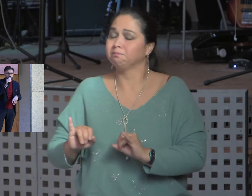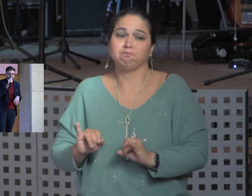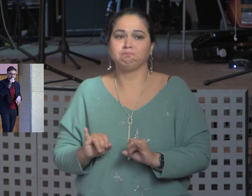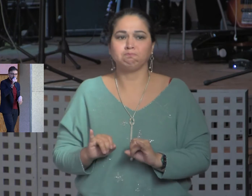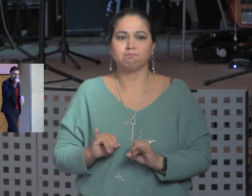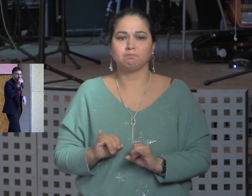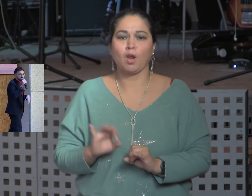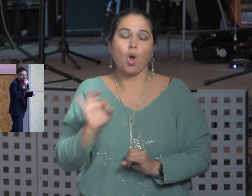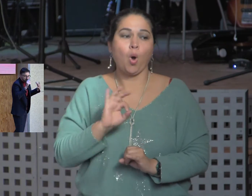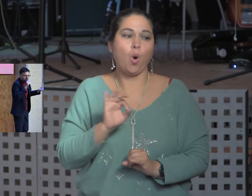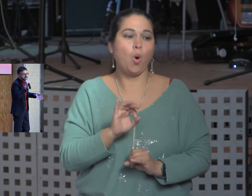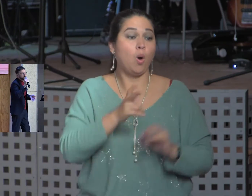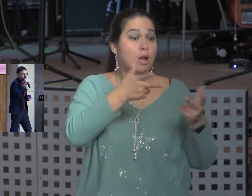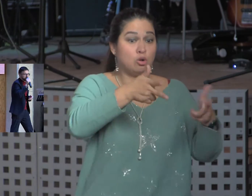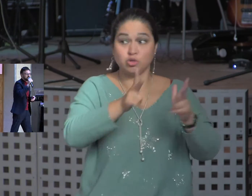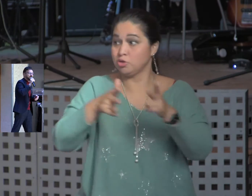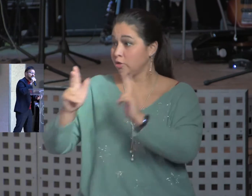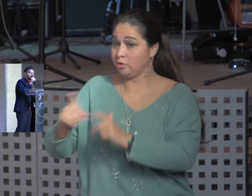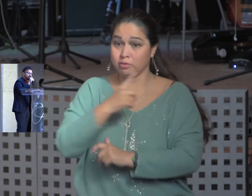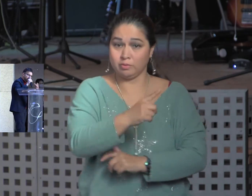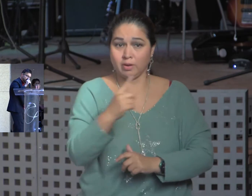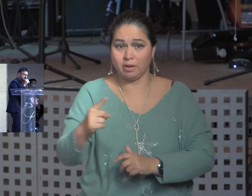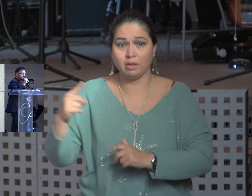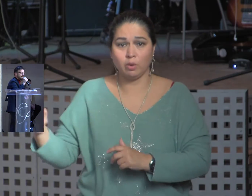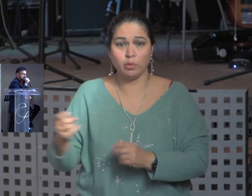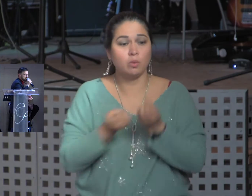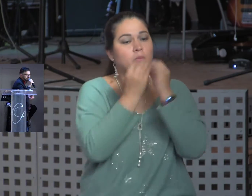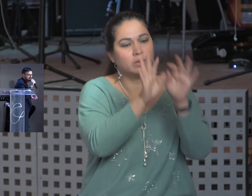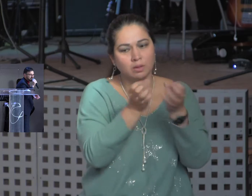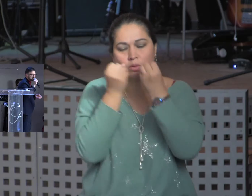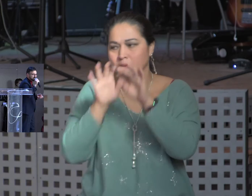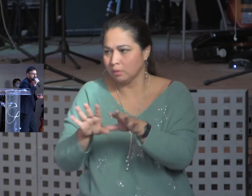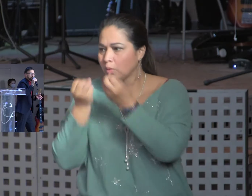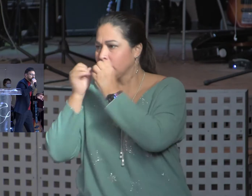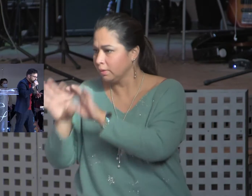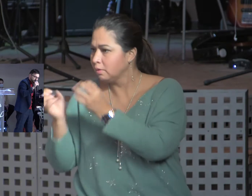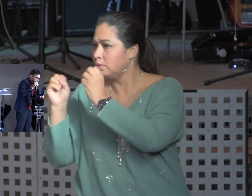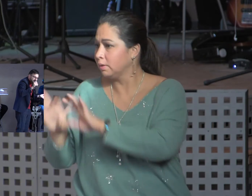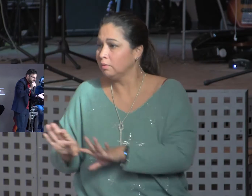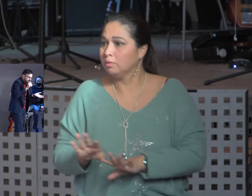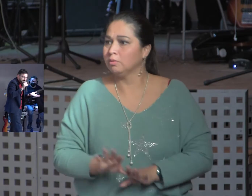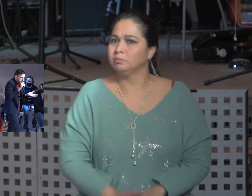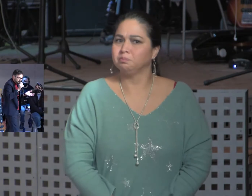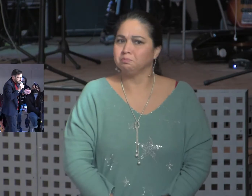distintos bancos, los sitios donde os vais a sentar. Pero